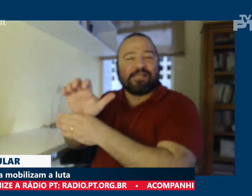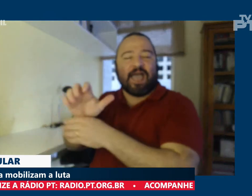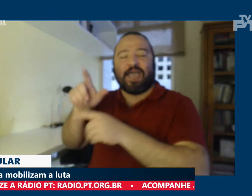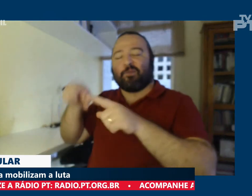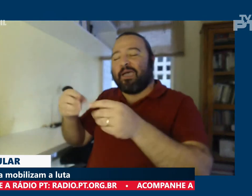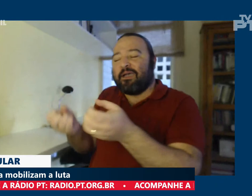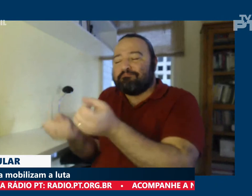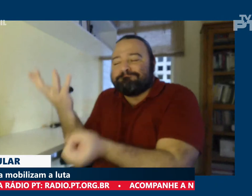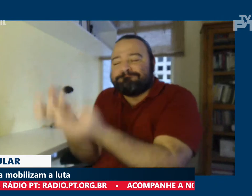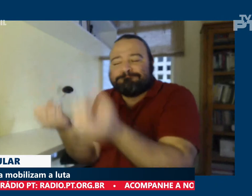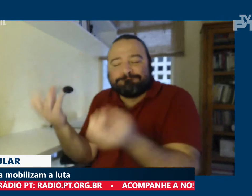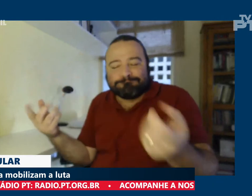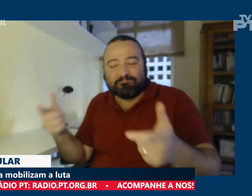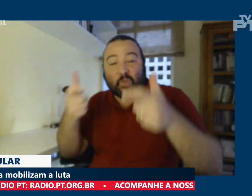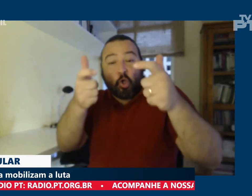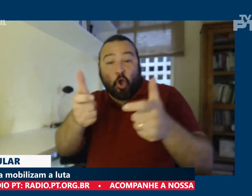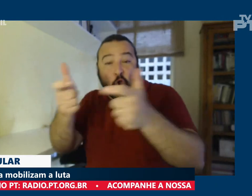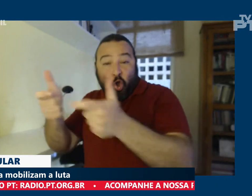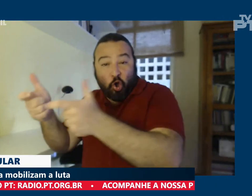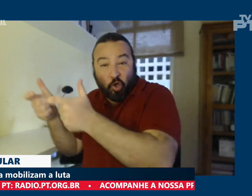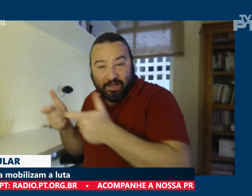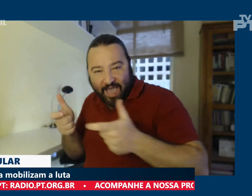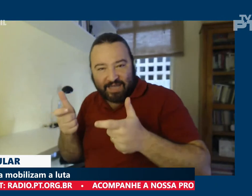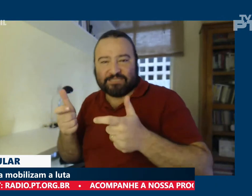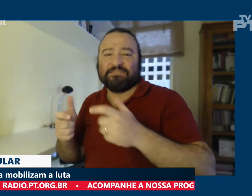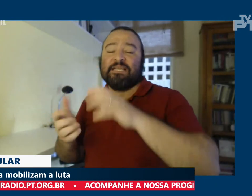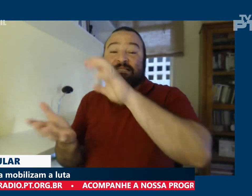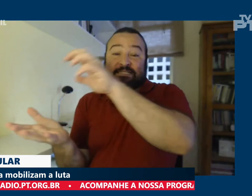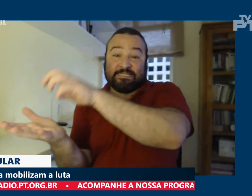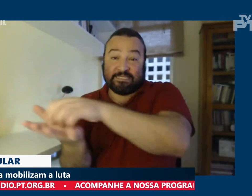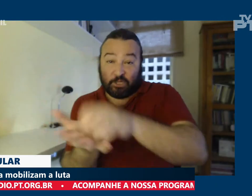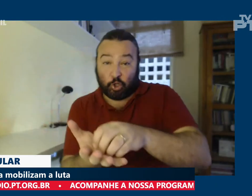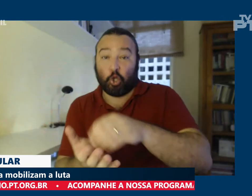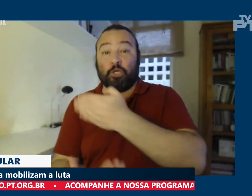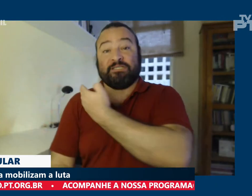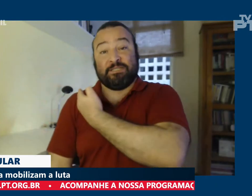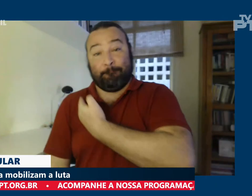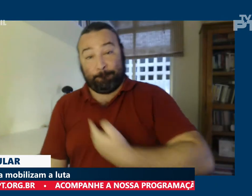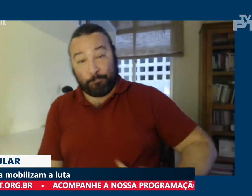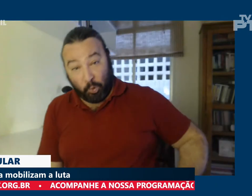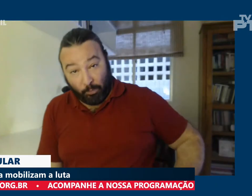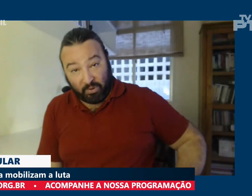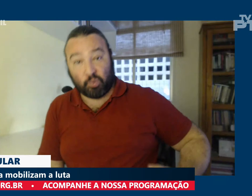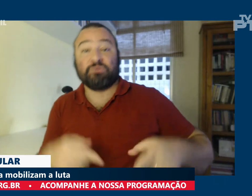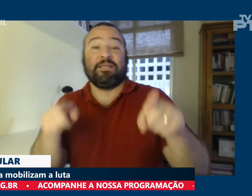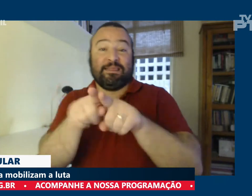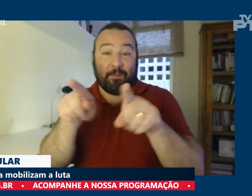de ambientes dentro do estado, de locais,